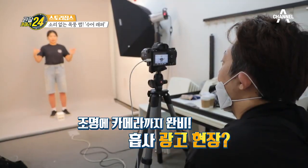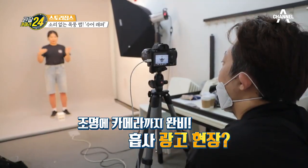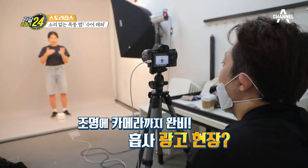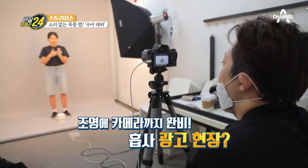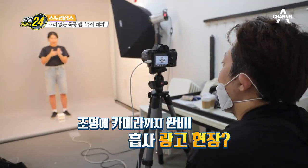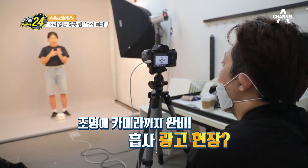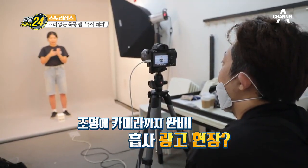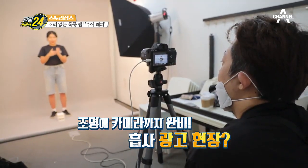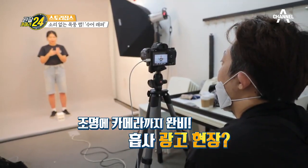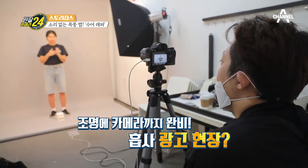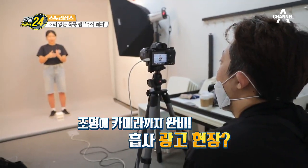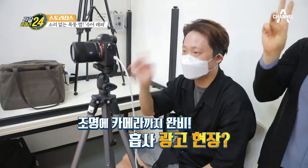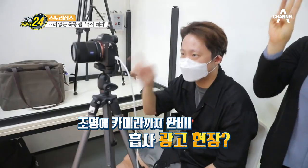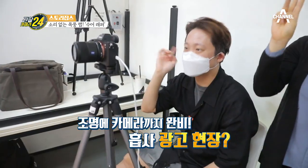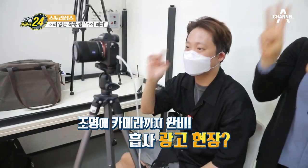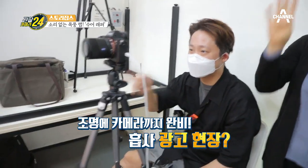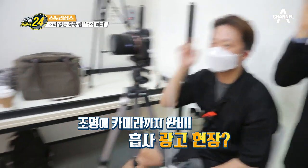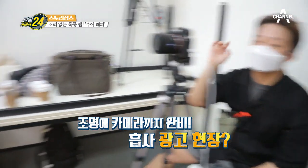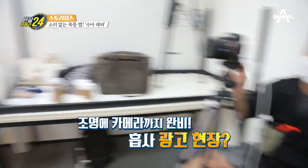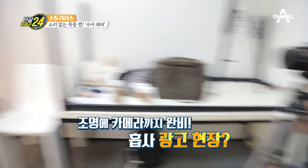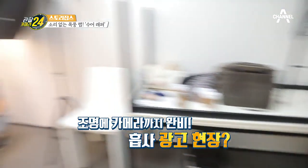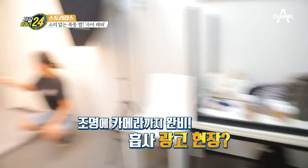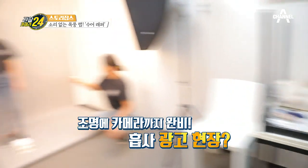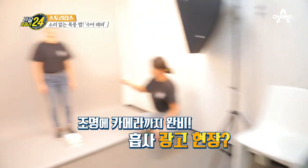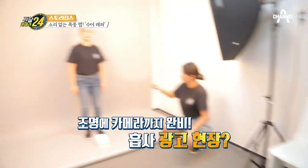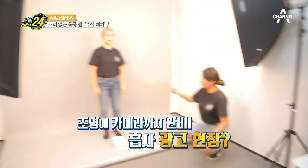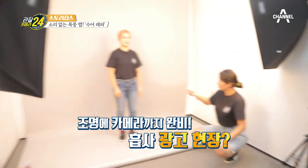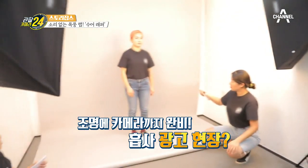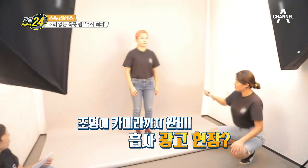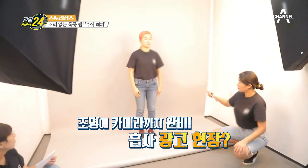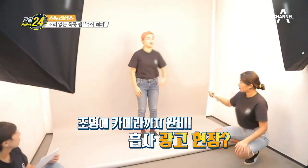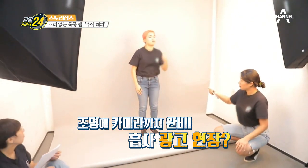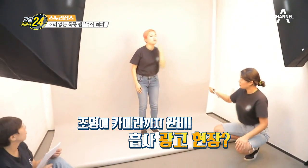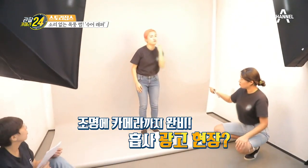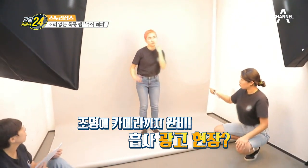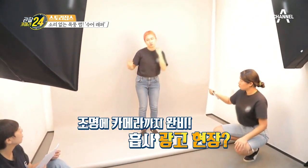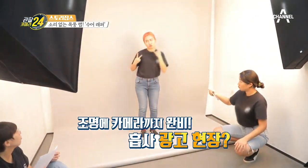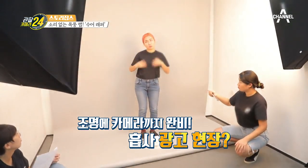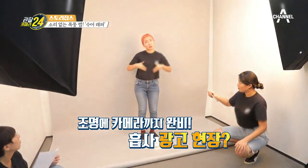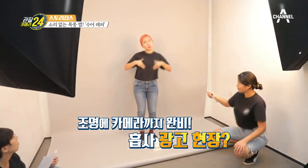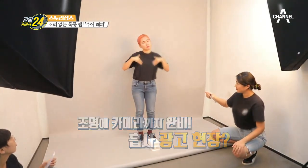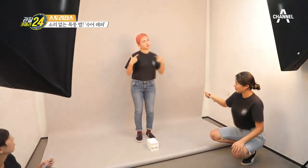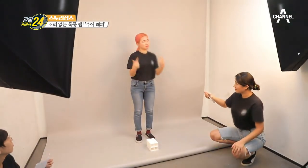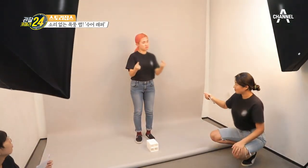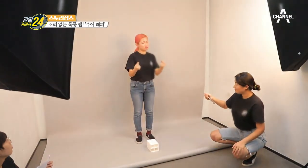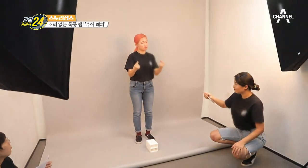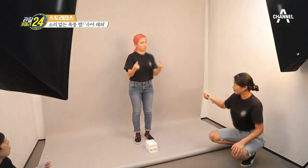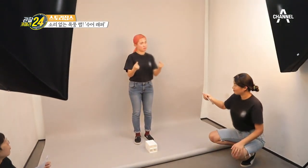보샷이 조명은 물론 전문 카메라까지. 여기 혹시 여신 탄생지인가요?